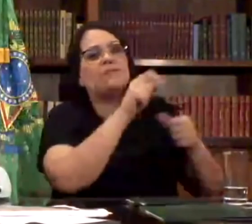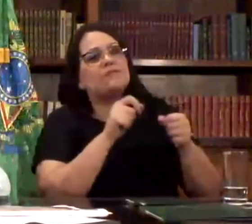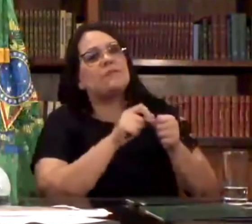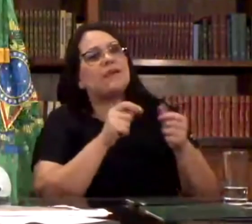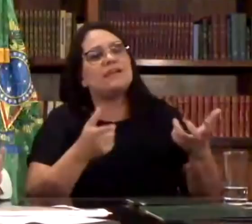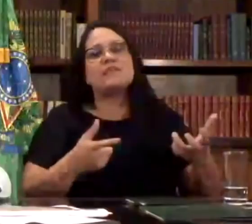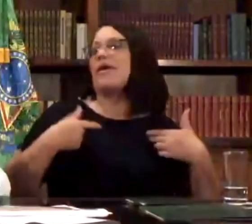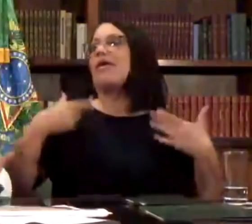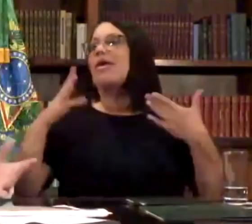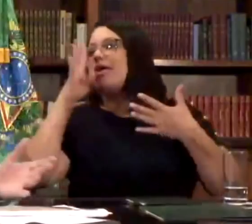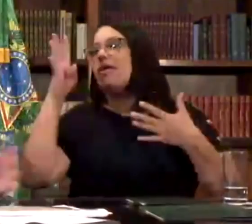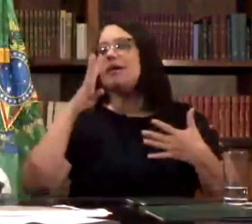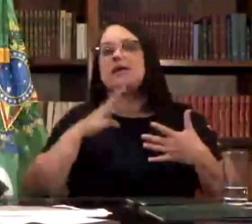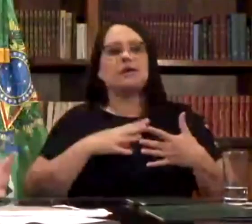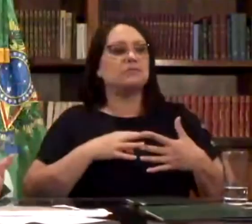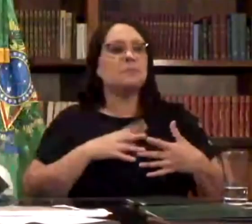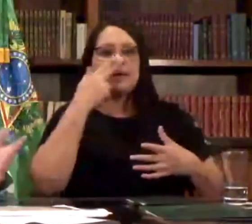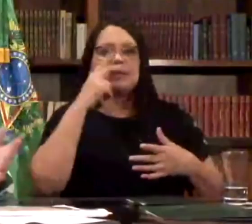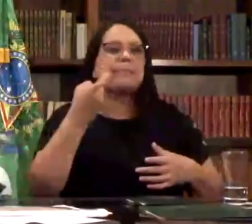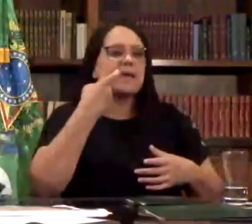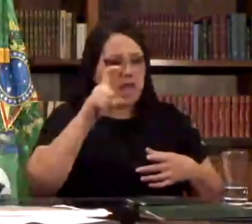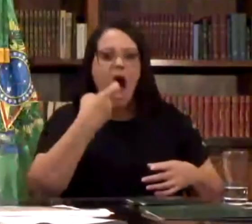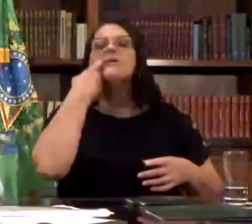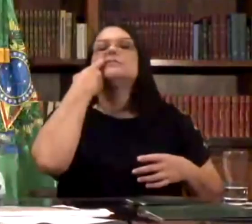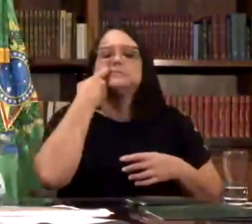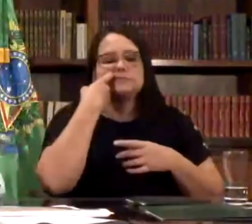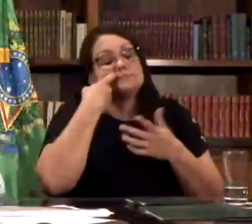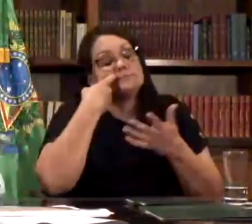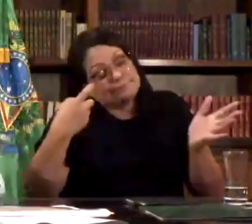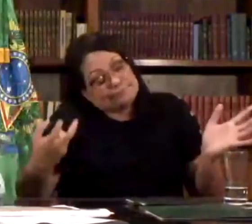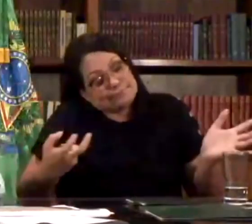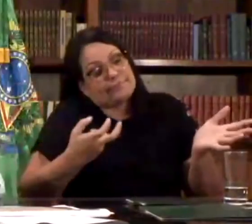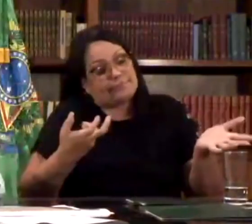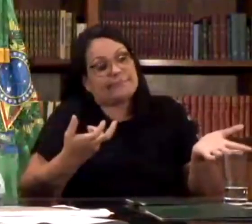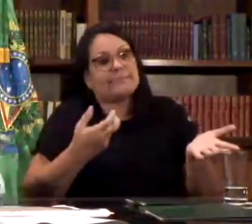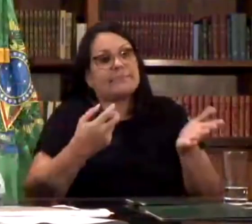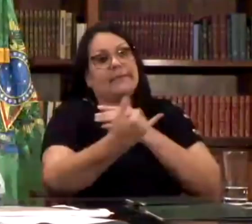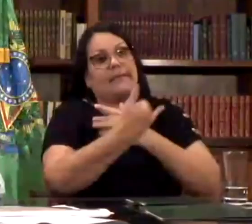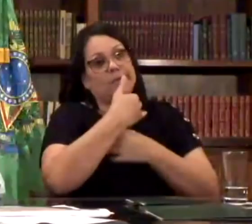Foi um vídeo sensacionalista, eu mordi a isca, engoli, estou pagando meu preço aí. Augusto.